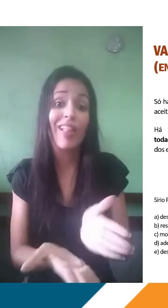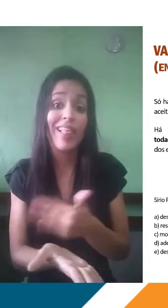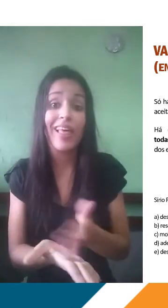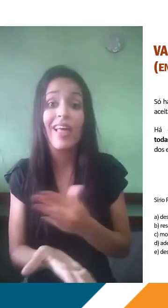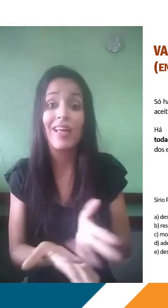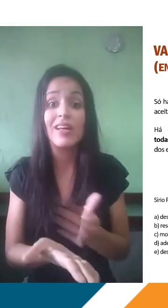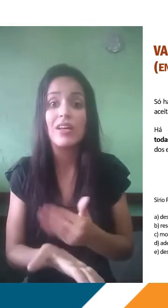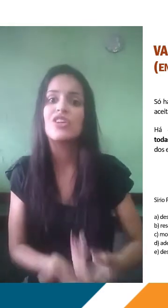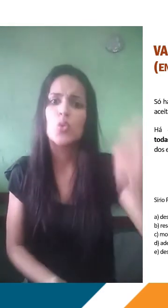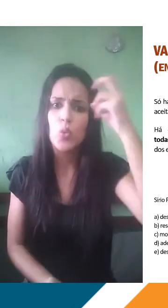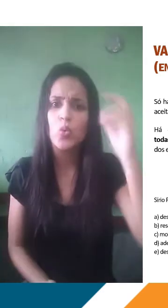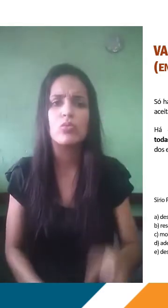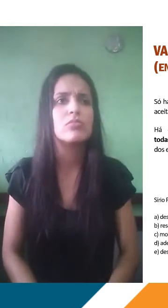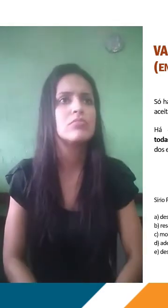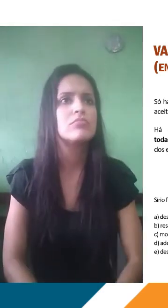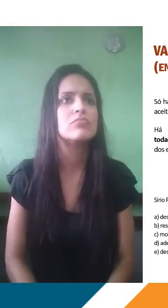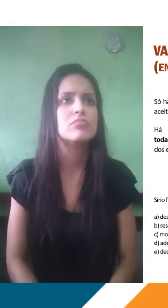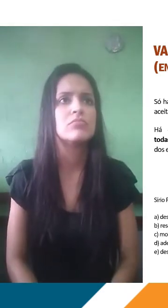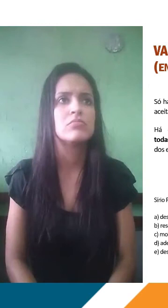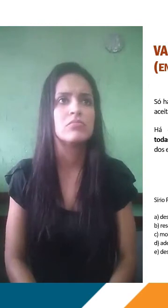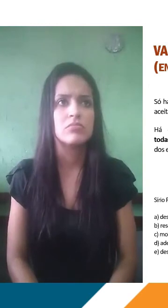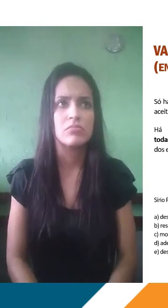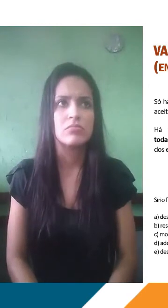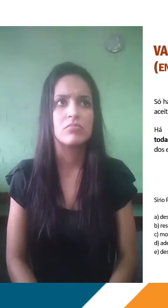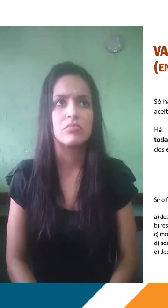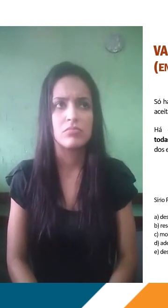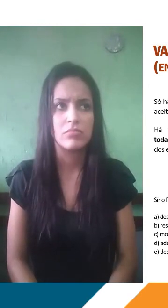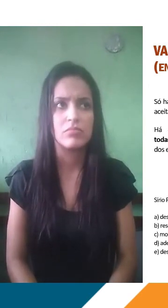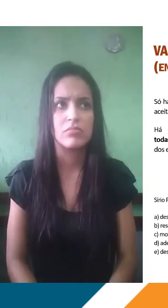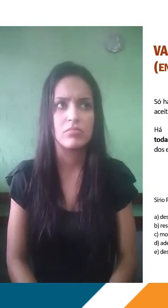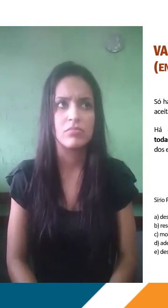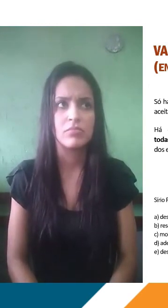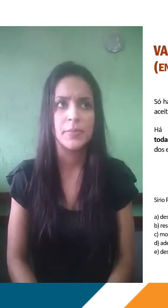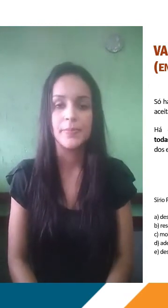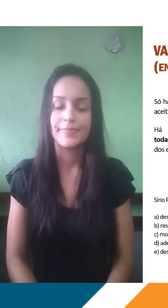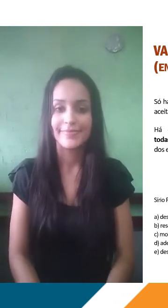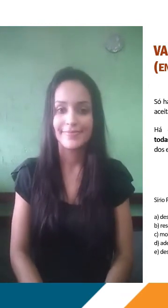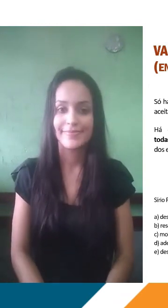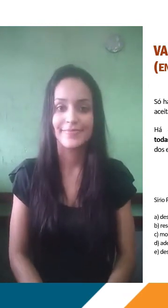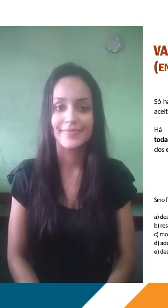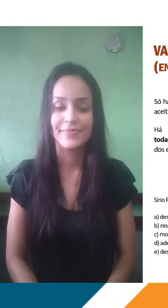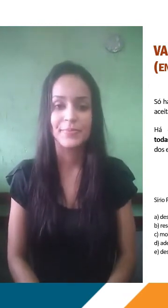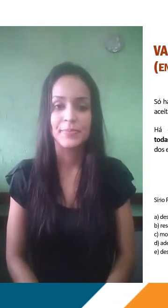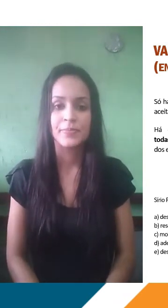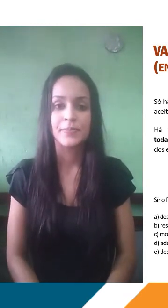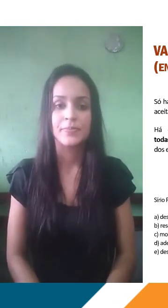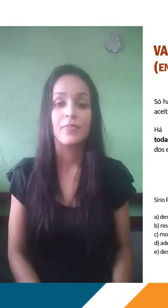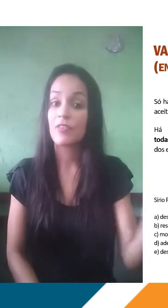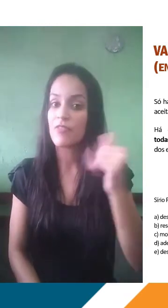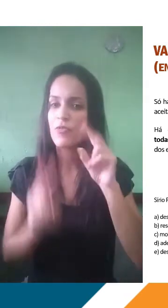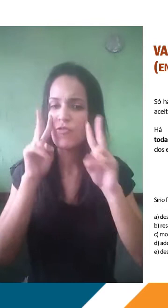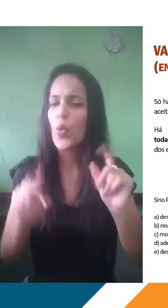de cultura dos mesmos jornais Ou do de seus colunistas Vamos pronunciá-lo da questão? Ciro